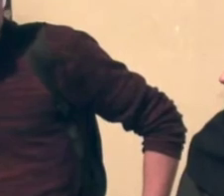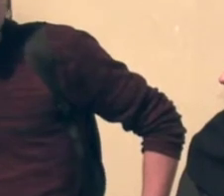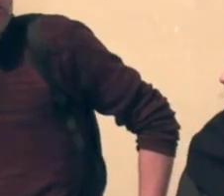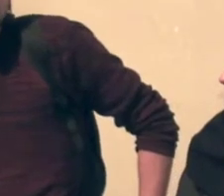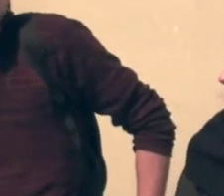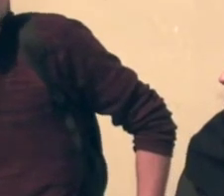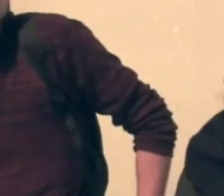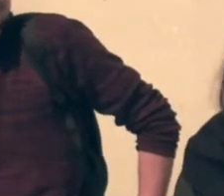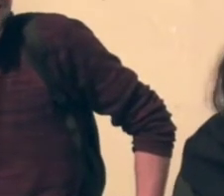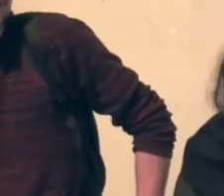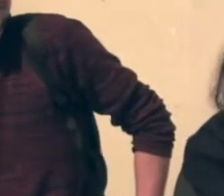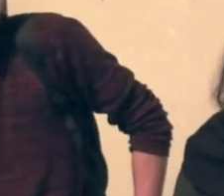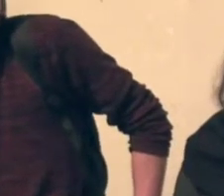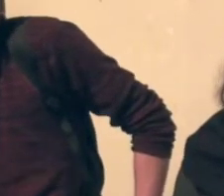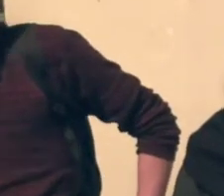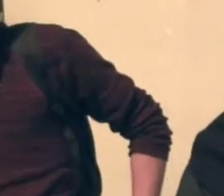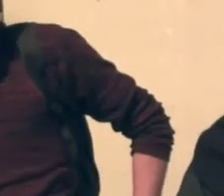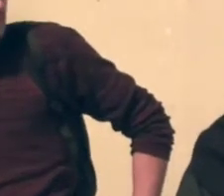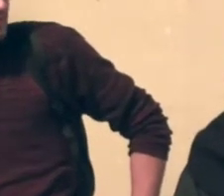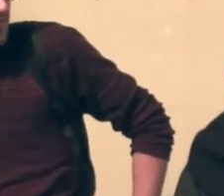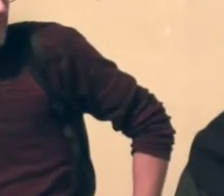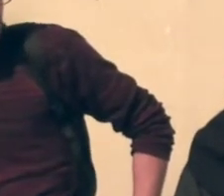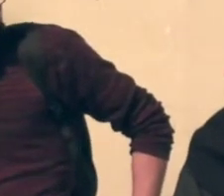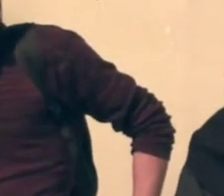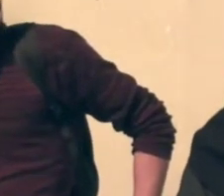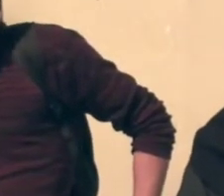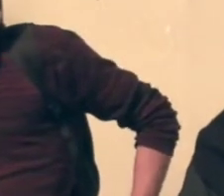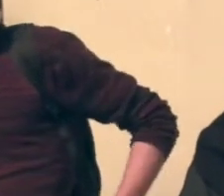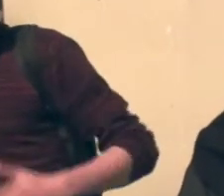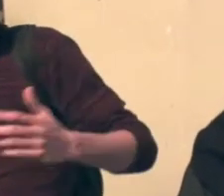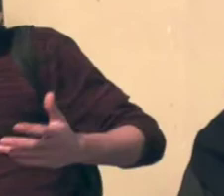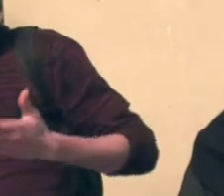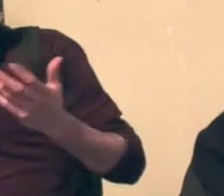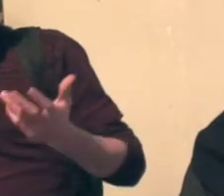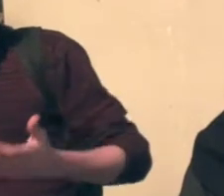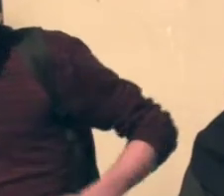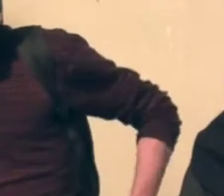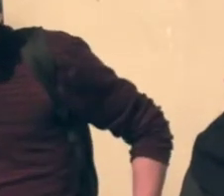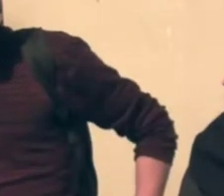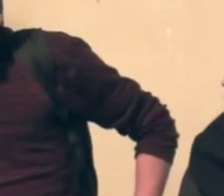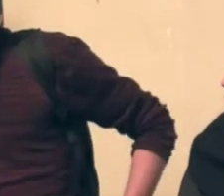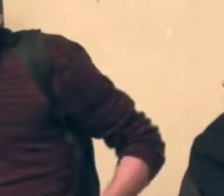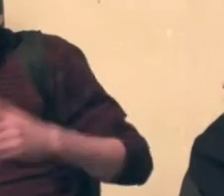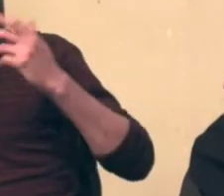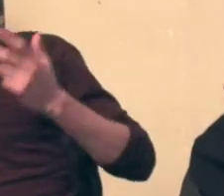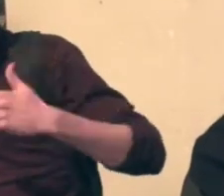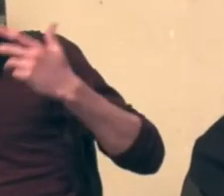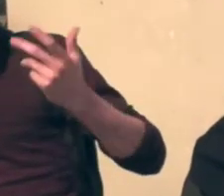sais pas, psychologique. Pas psychologique. Non, parce que ça m'a fait penser, je fais des études de médecine, du coup ça m'a fait penser à toutes ces